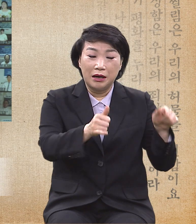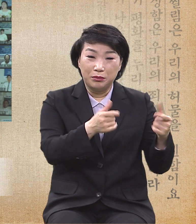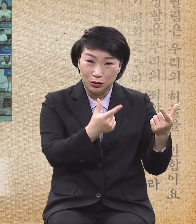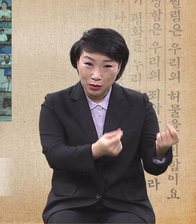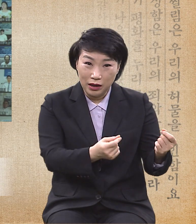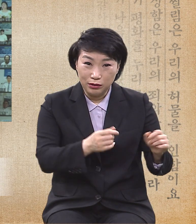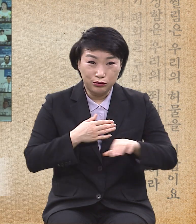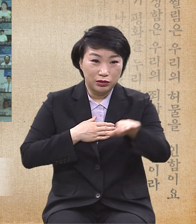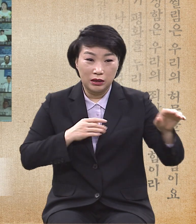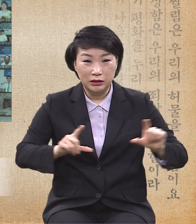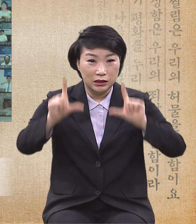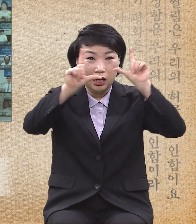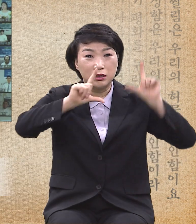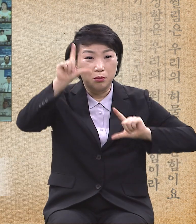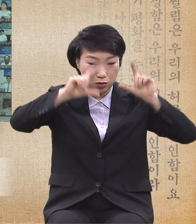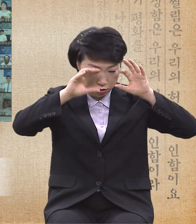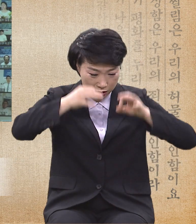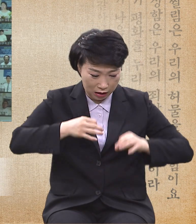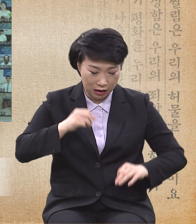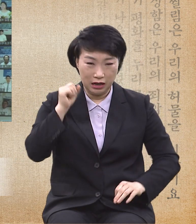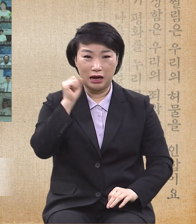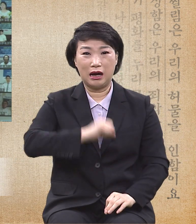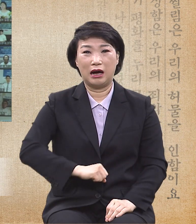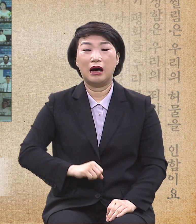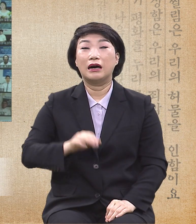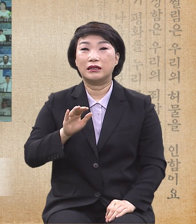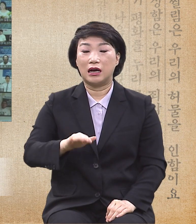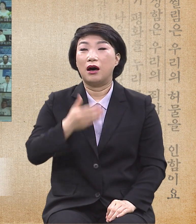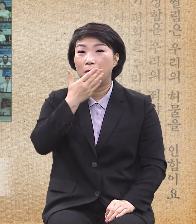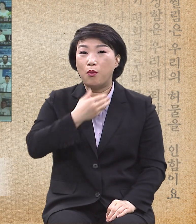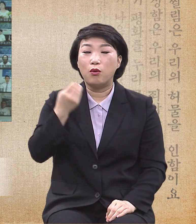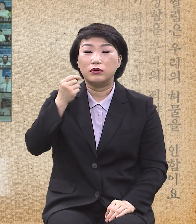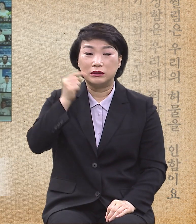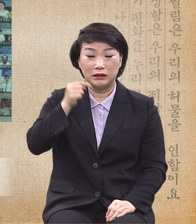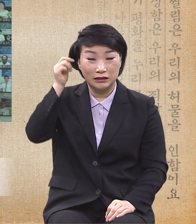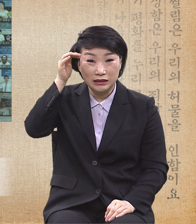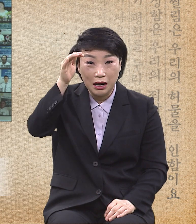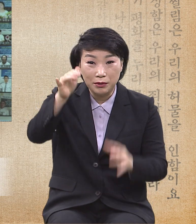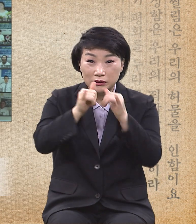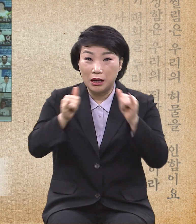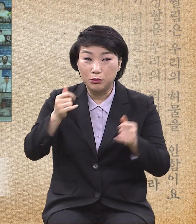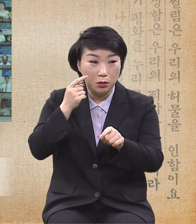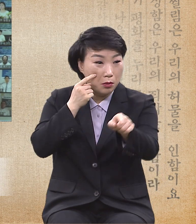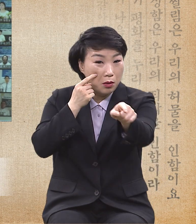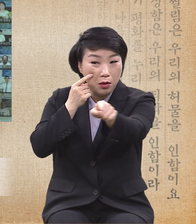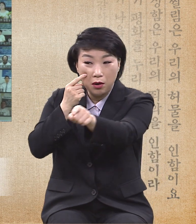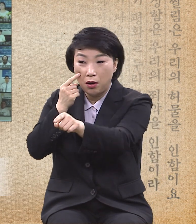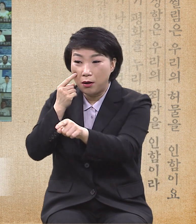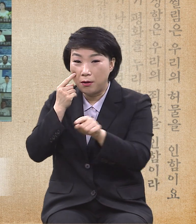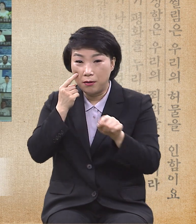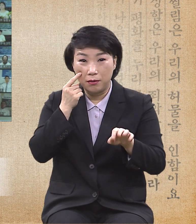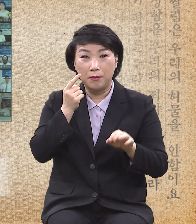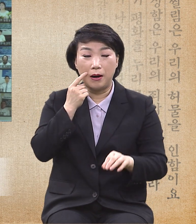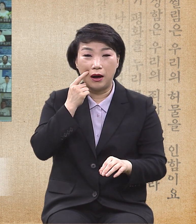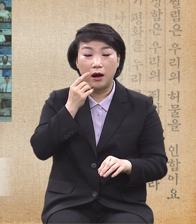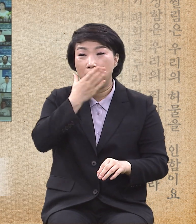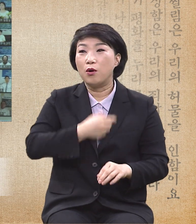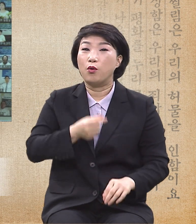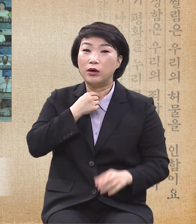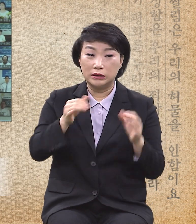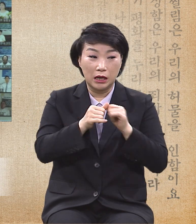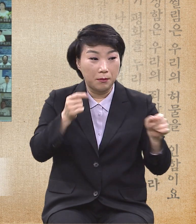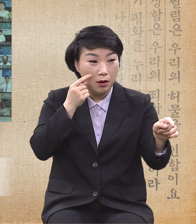우리가 살아가는 모습들을 바라보면 복을 갈망하는 사람들을 바라보면 복을 요구하는